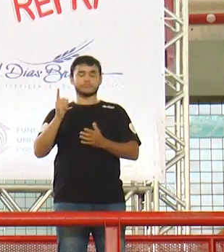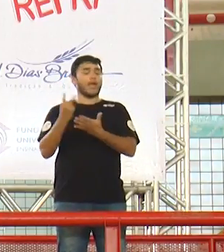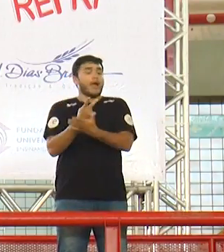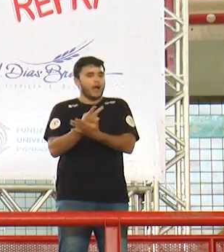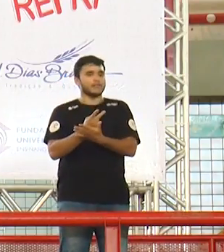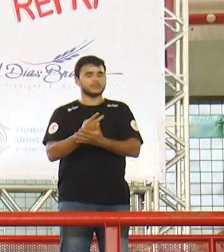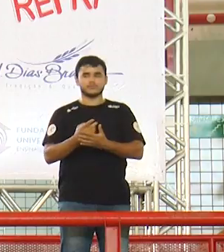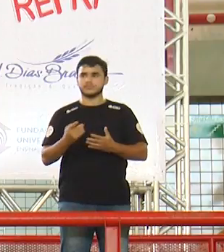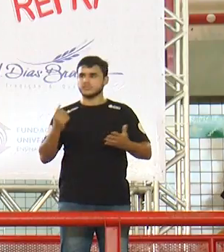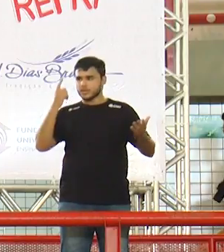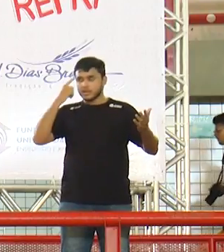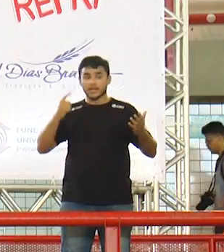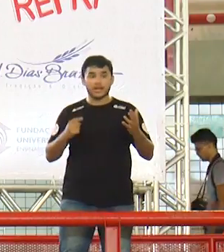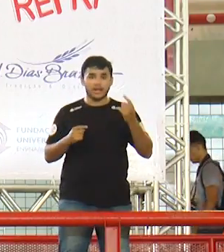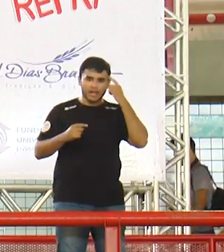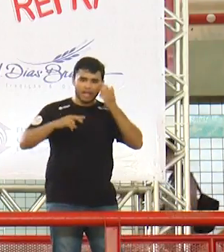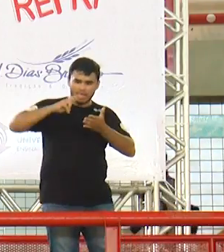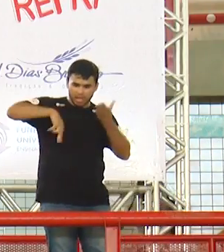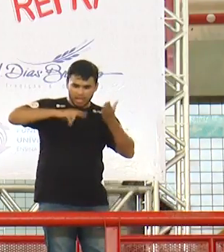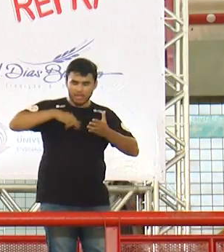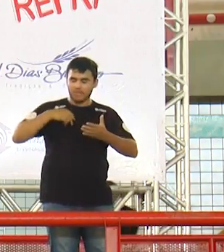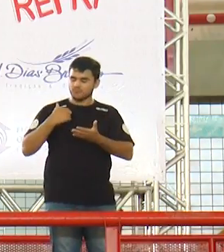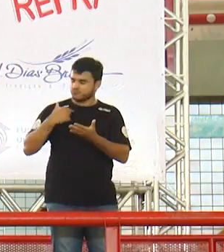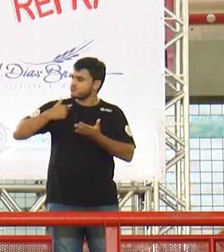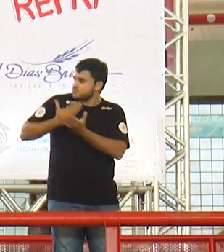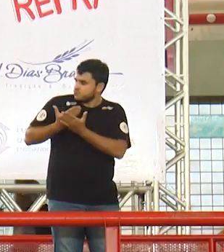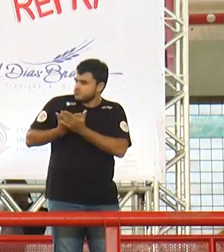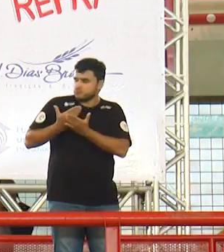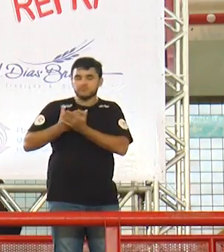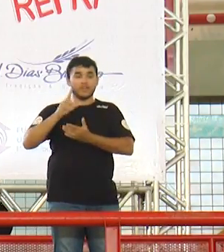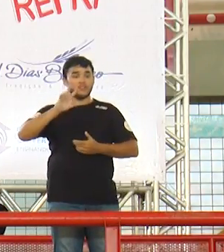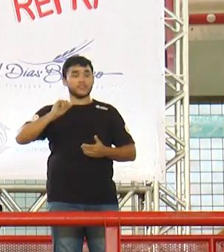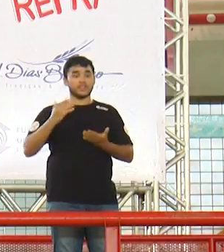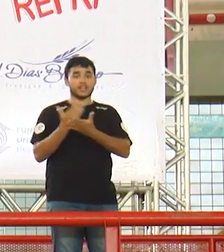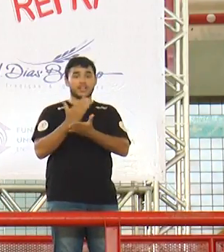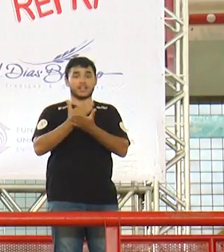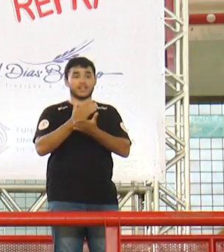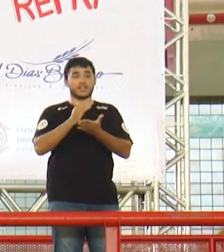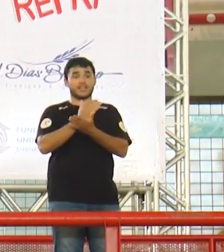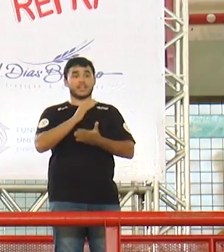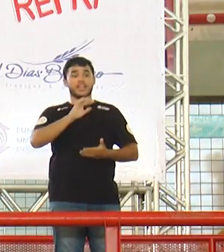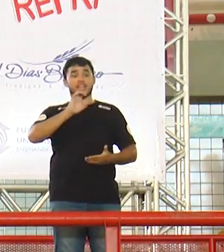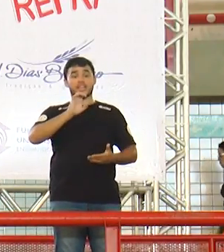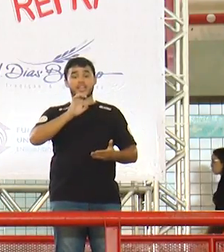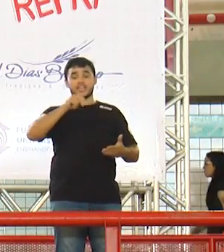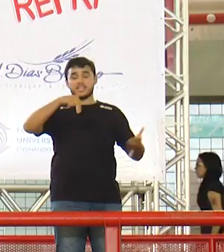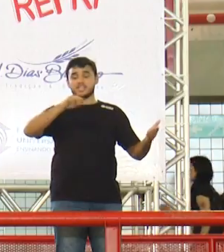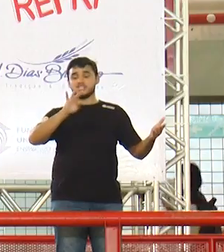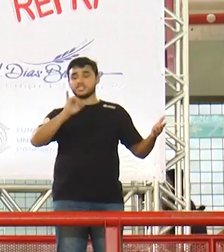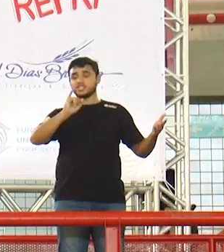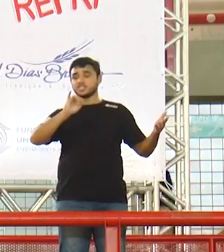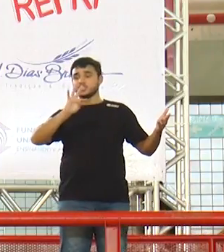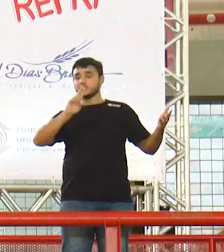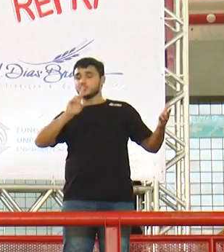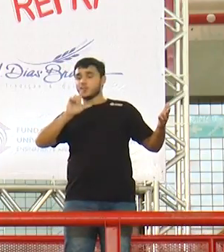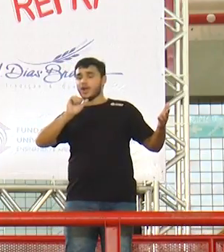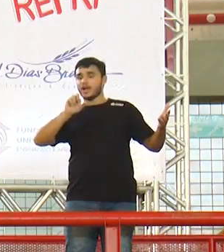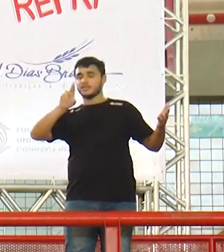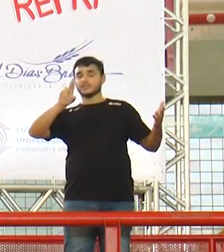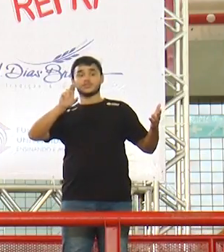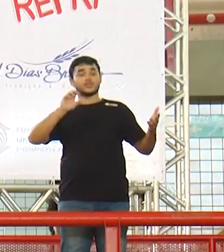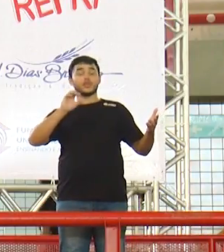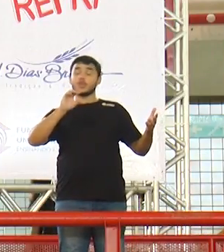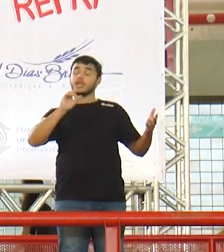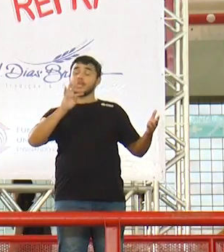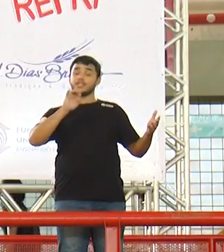Pessoal, isso aí não resolve nada, o que resolve é leitura. Eu mesmo agora estou lendo um livro que é intitulado, pode parar de ler, filho. Que não é intitulado,